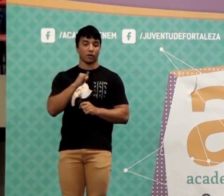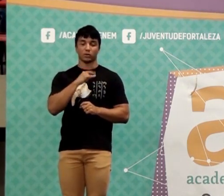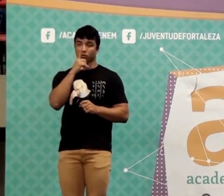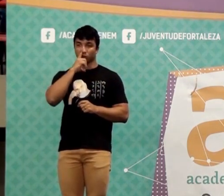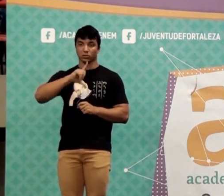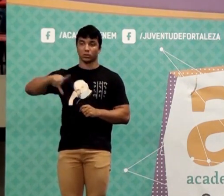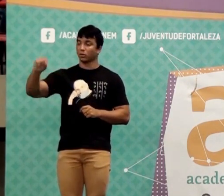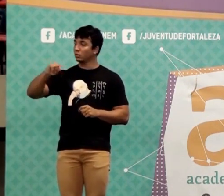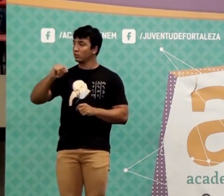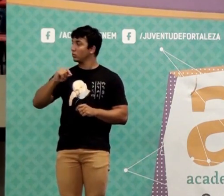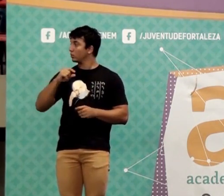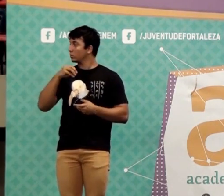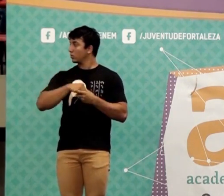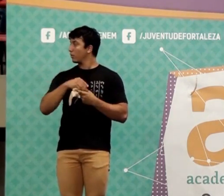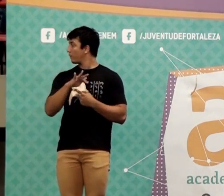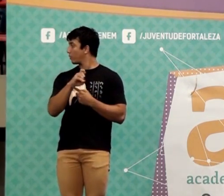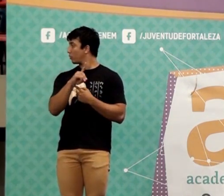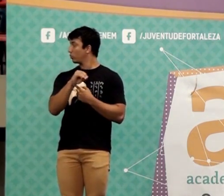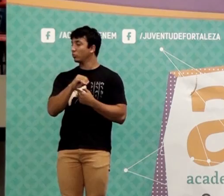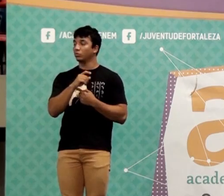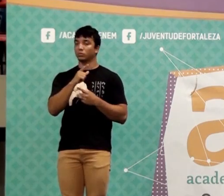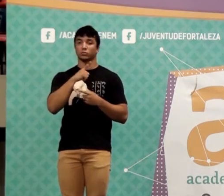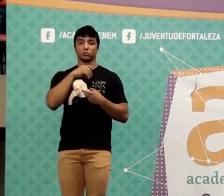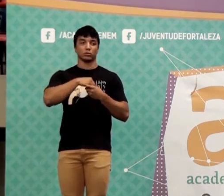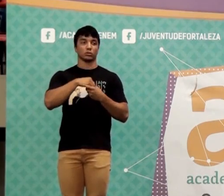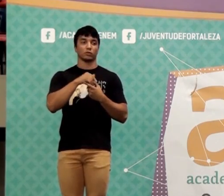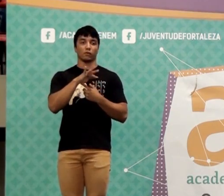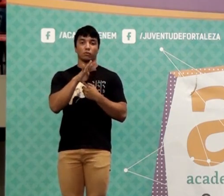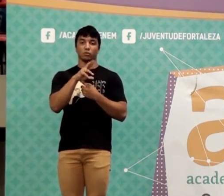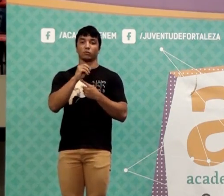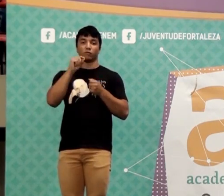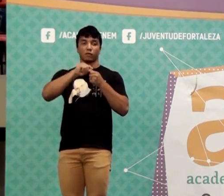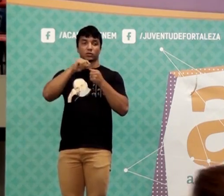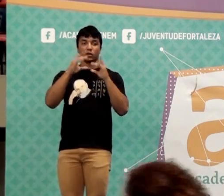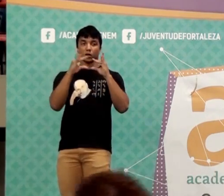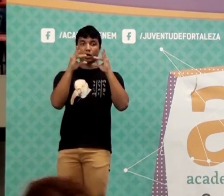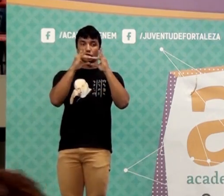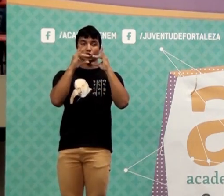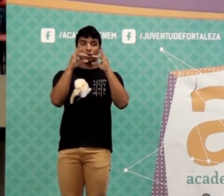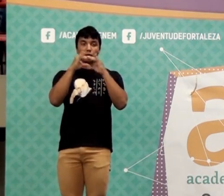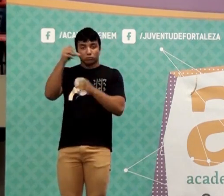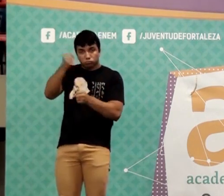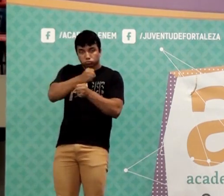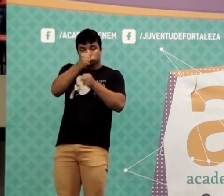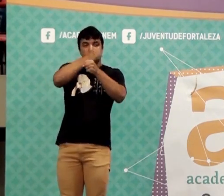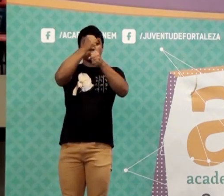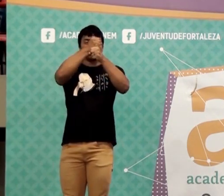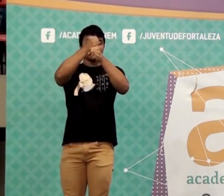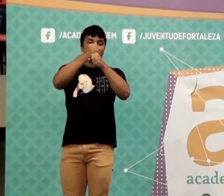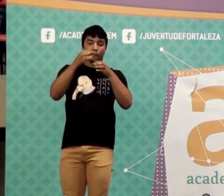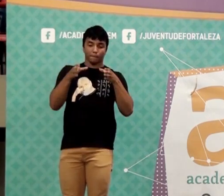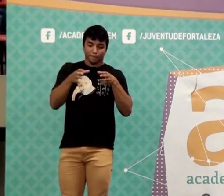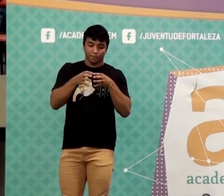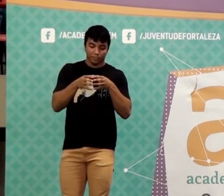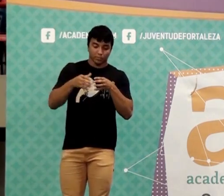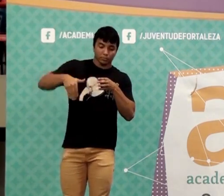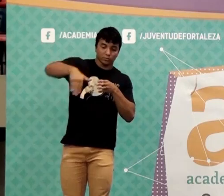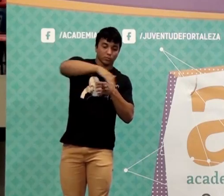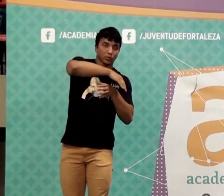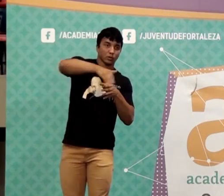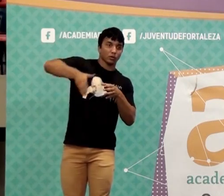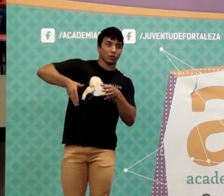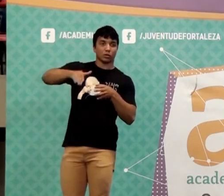do muro. Ele cria outra proteção para ele, que é o castelo medieval. Por que ele fica protegido de um castelo, professor? Porque se